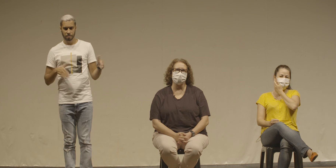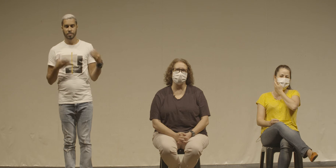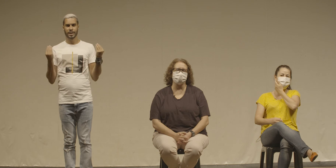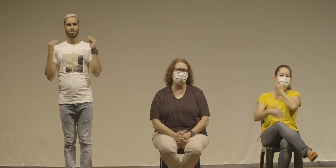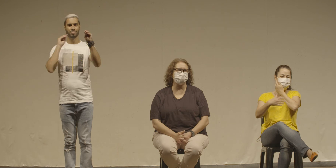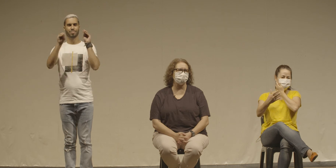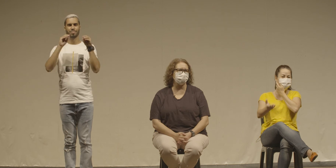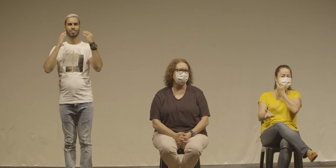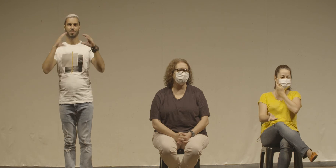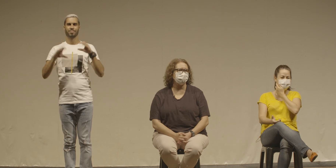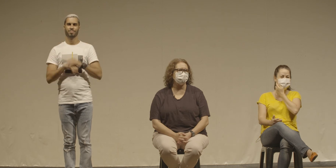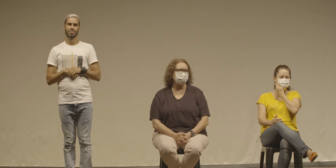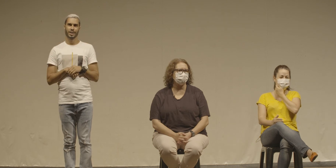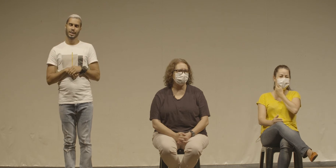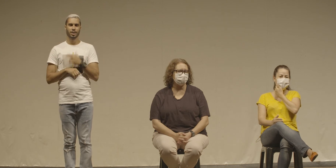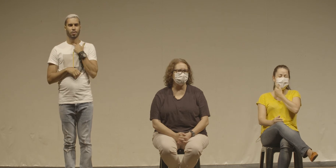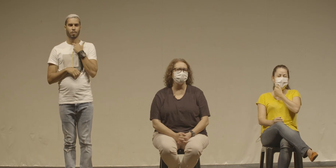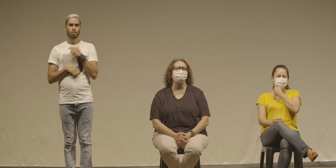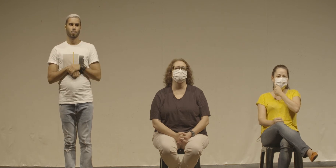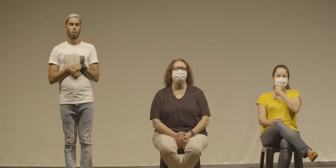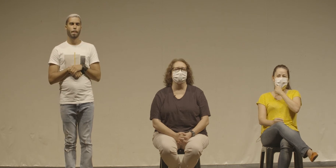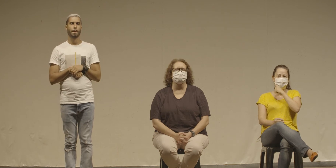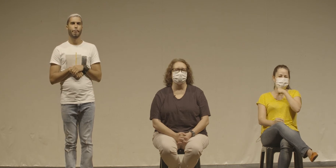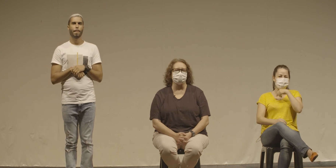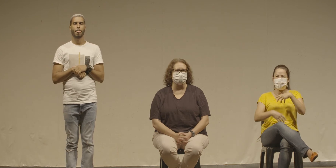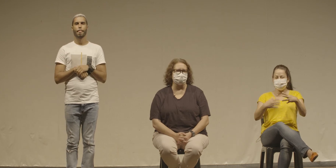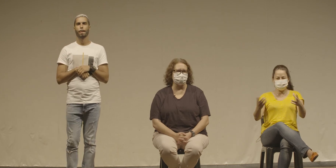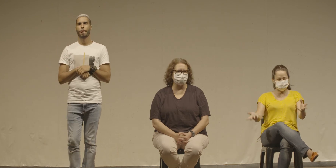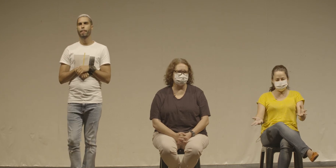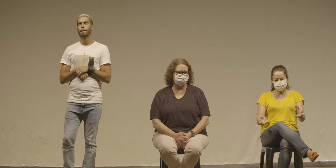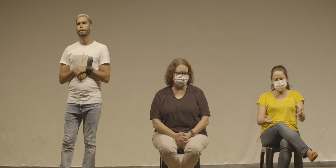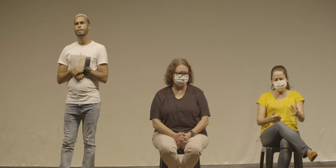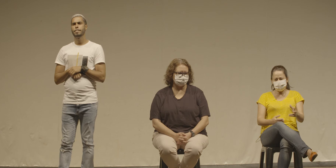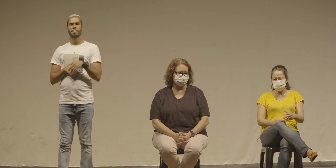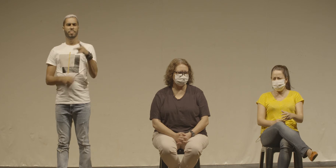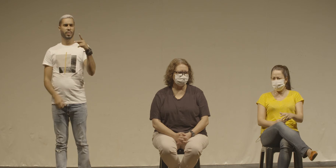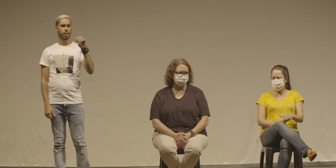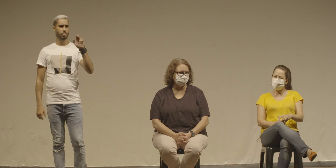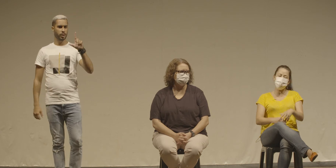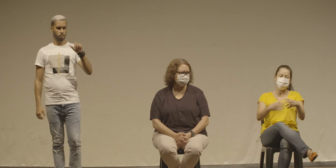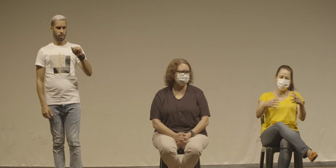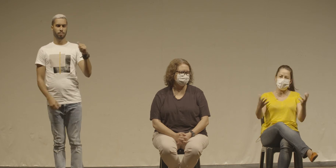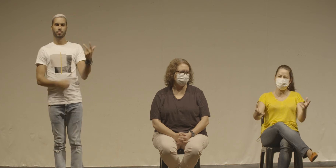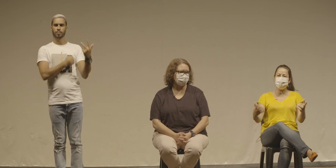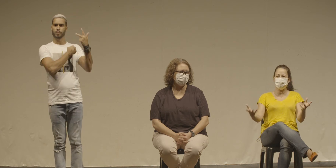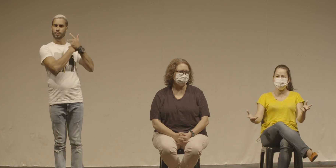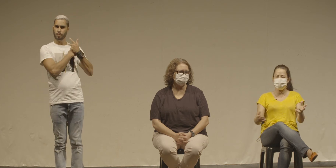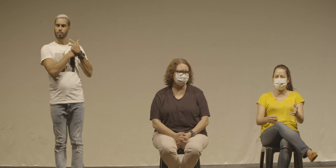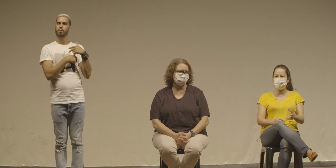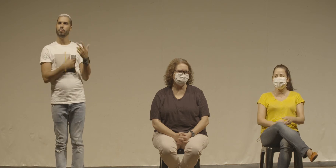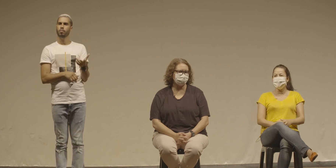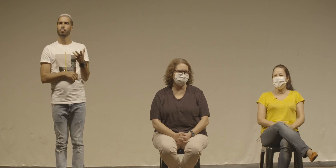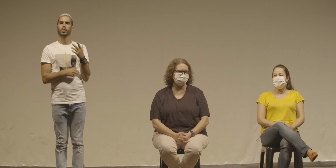tem como falar foi como a gente conseguiu chegar na Simone, que a Paula filmou com a gente conseguiu chegar na Paula,